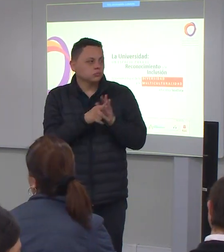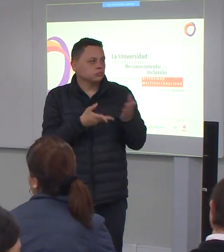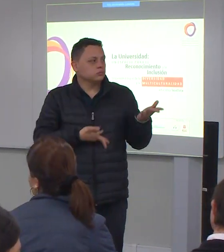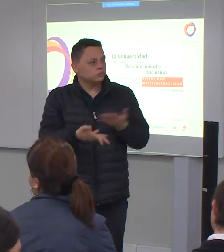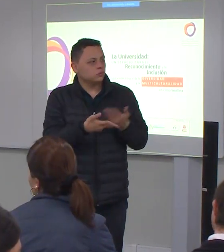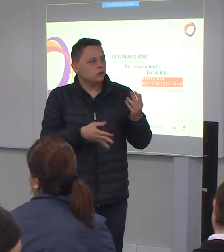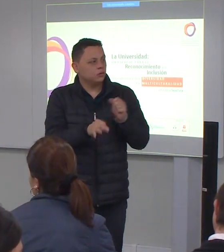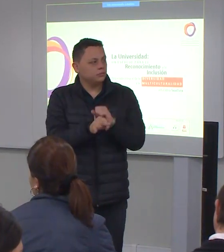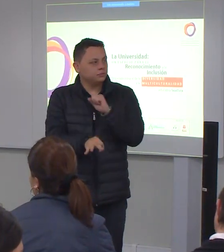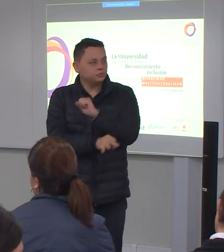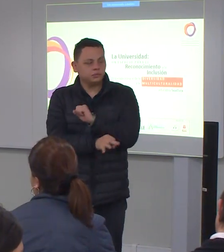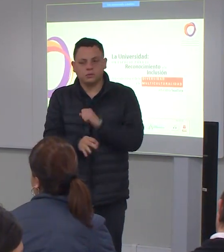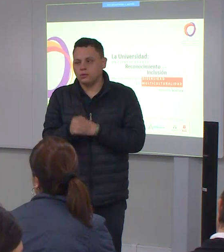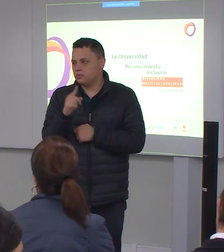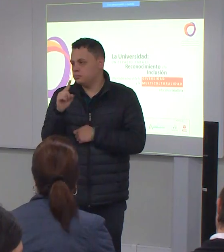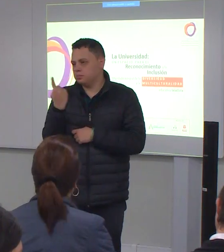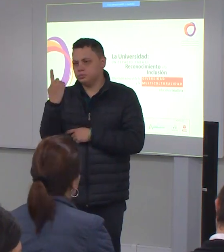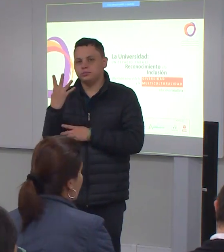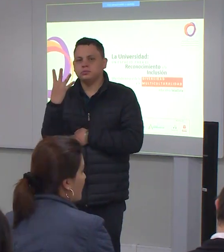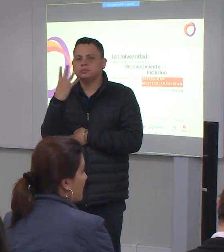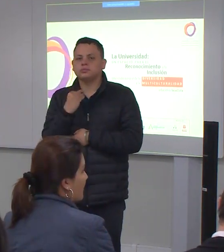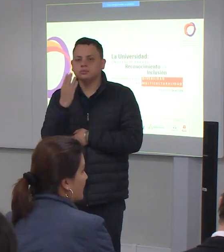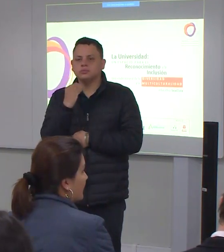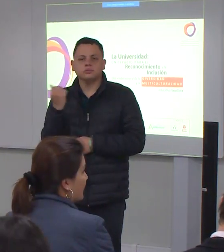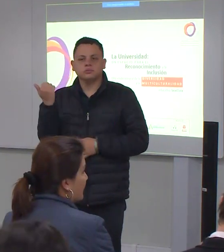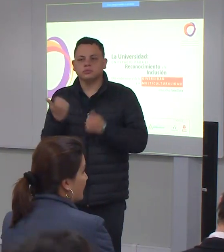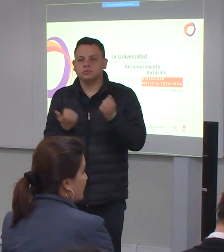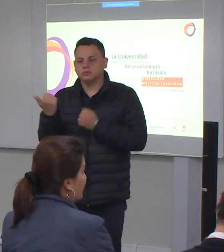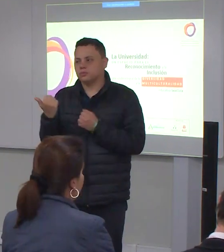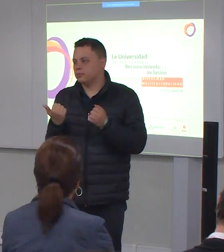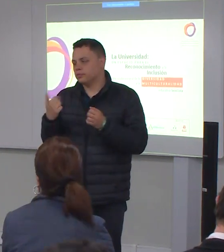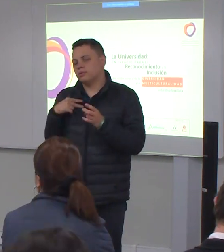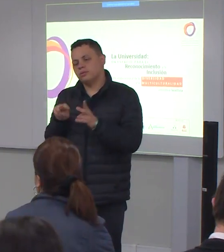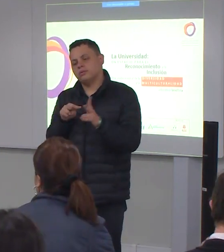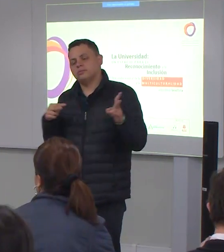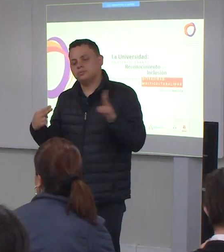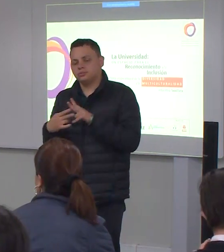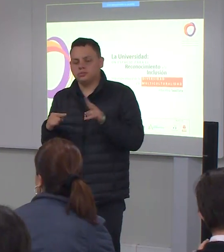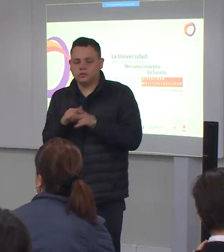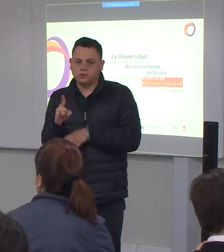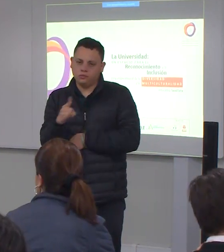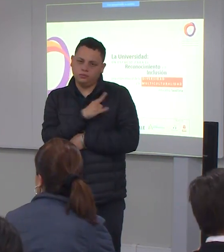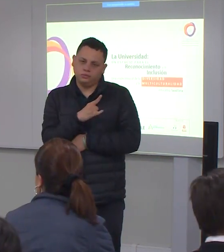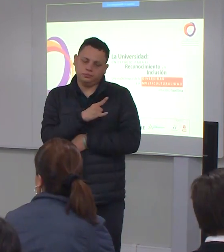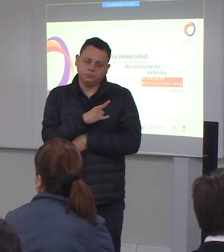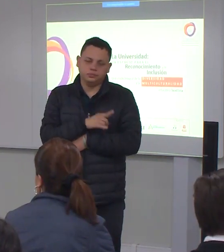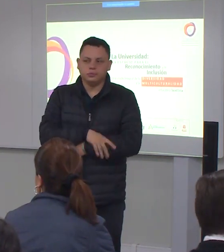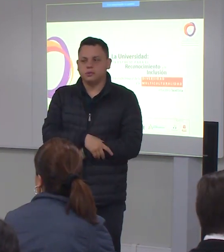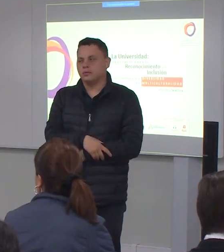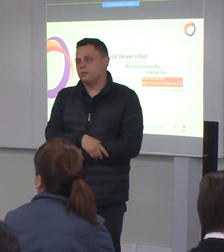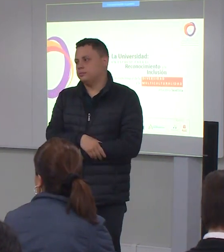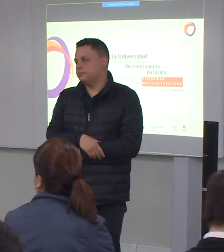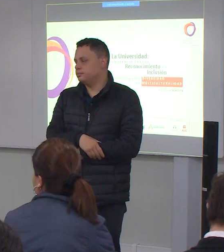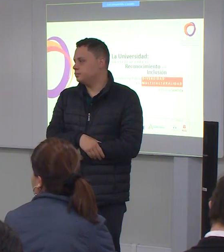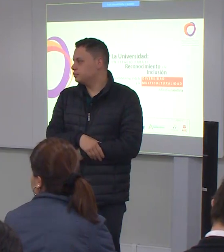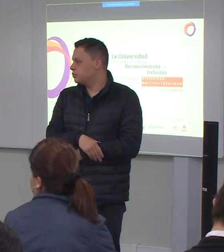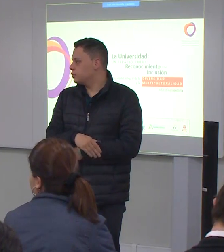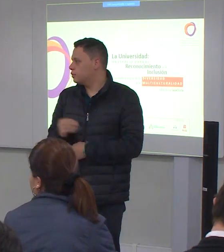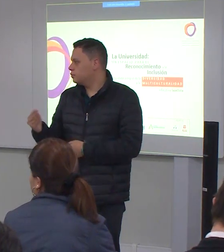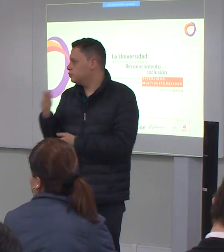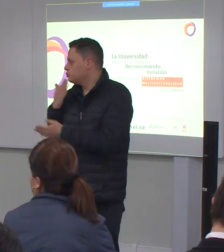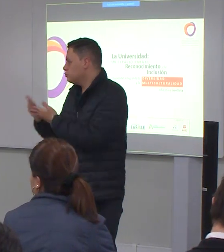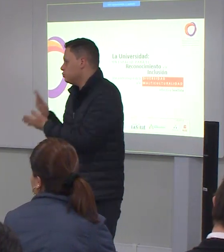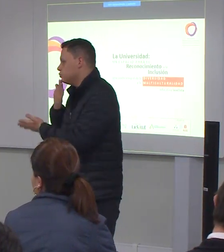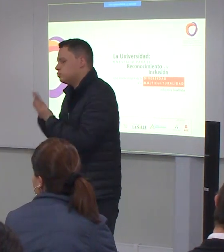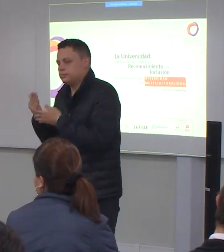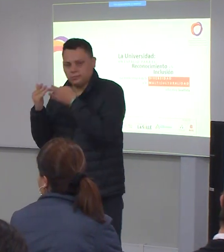una primera experiencia que tenemos como una retrospectiva como universidad muchas gracias a la